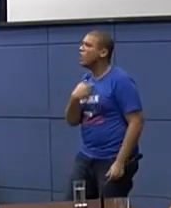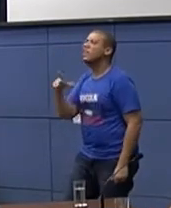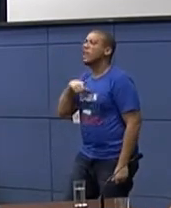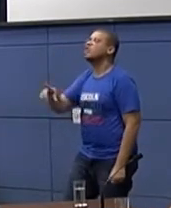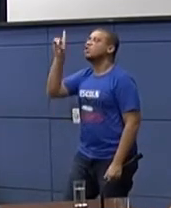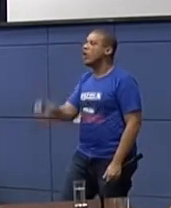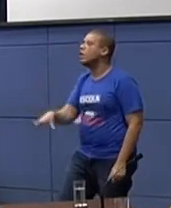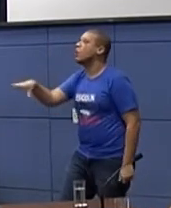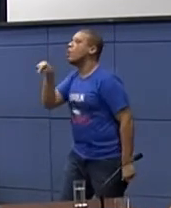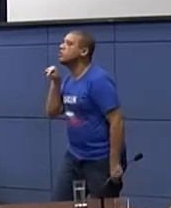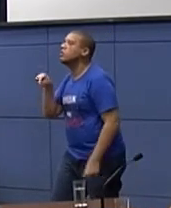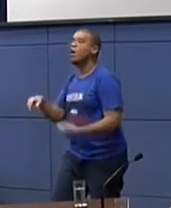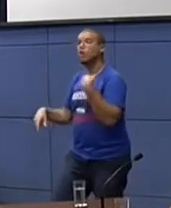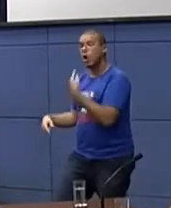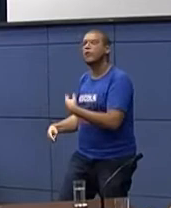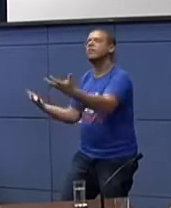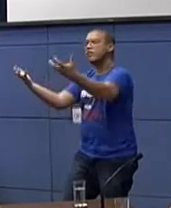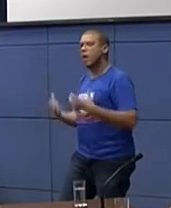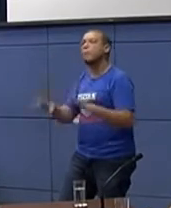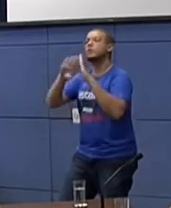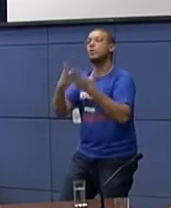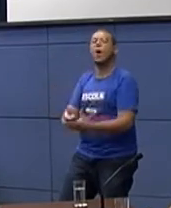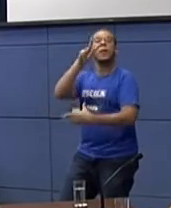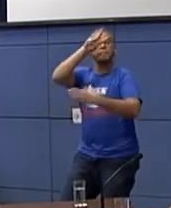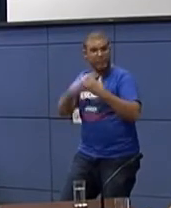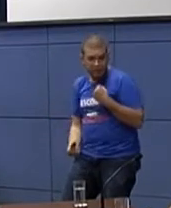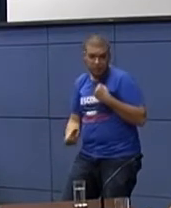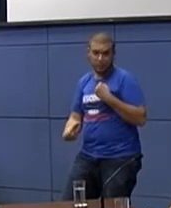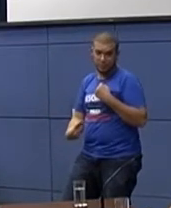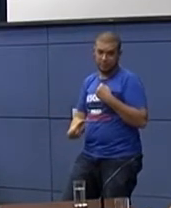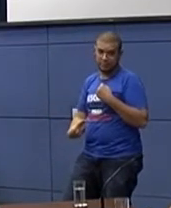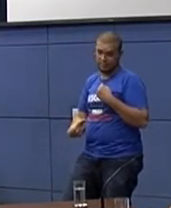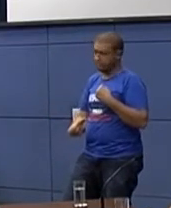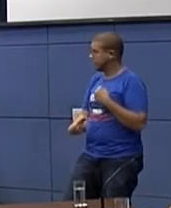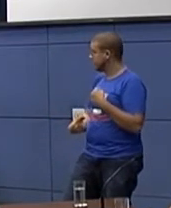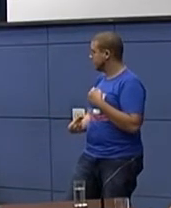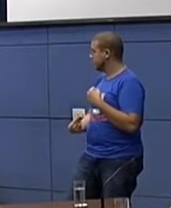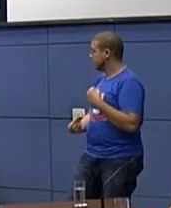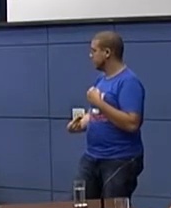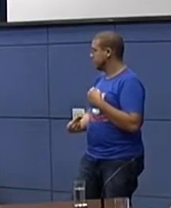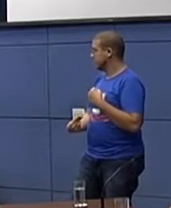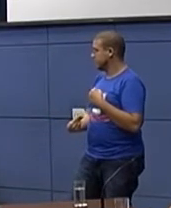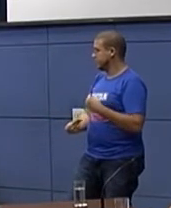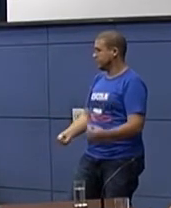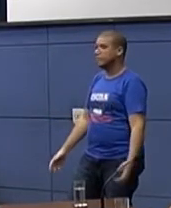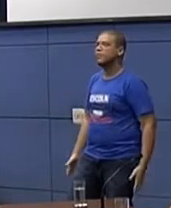temos opção, sim. Nós temos opção de escolha. E eu quero uma escola bilíngue.